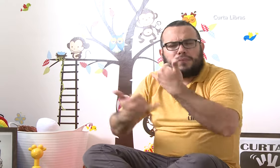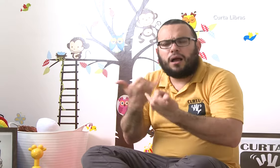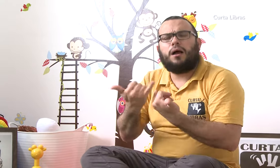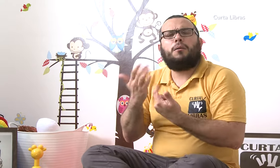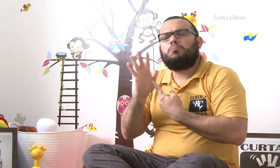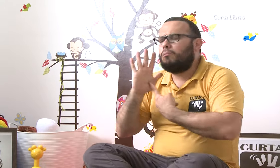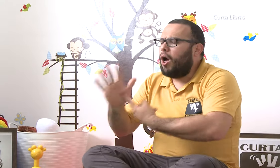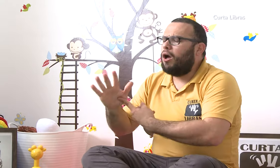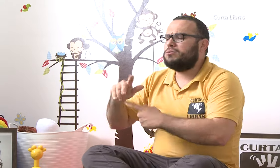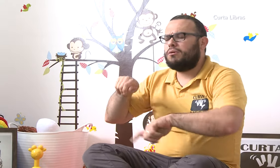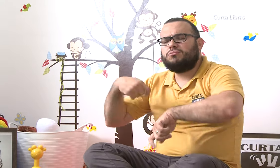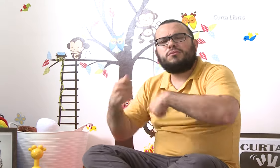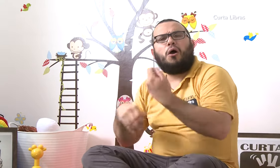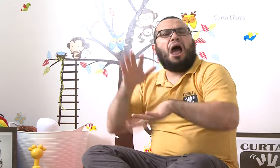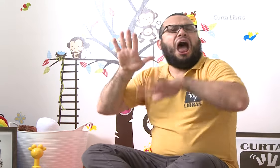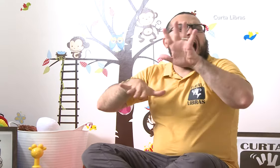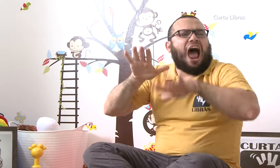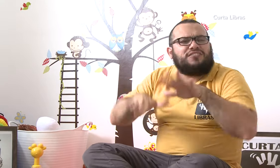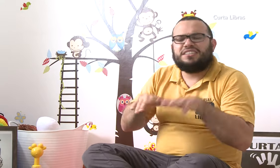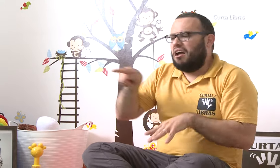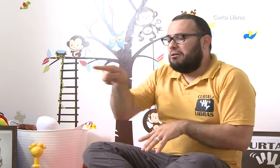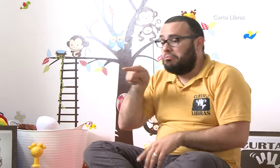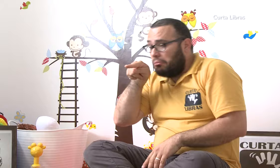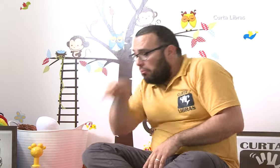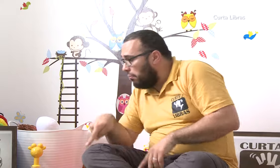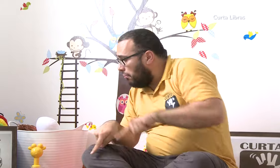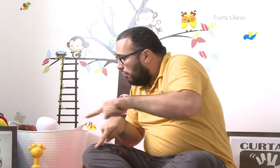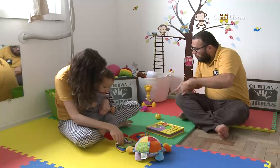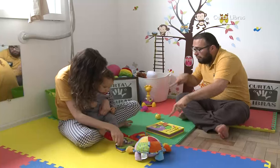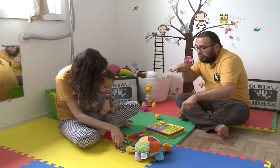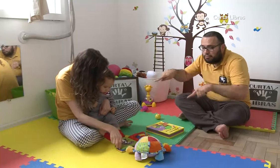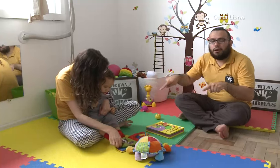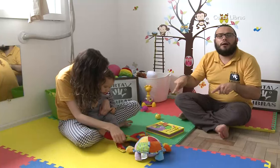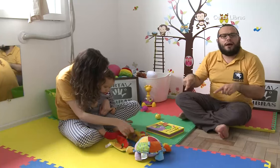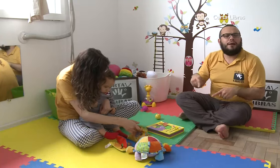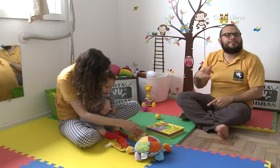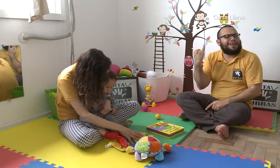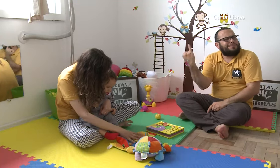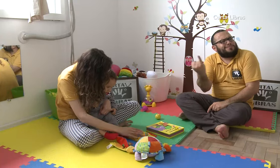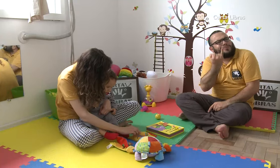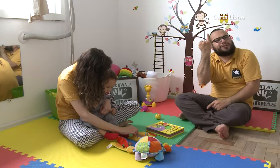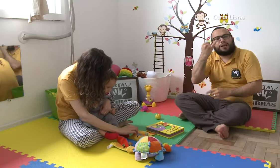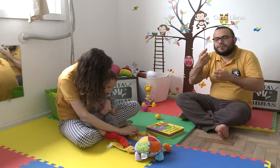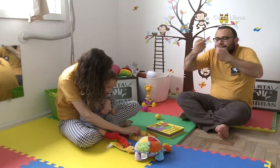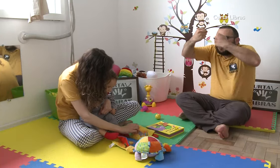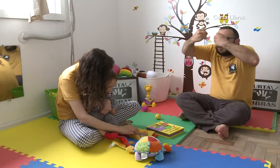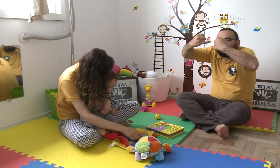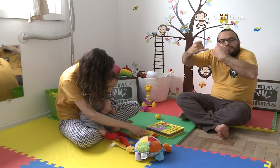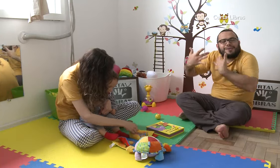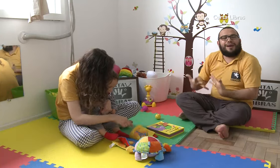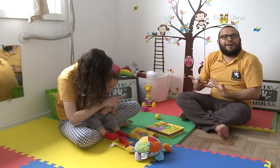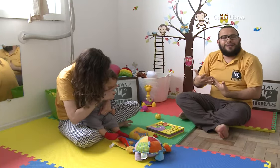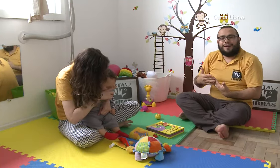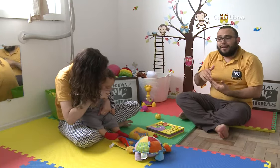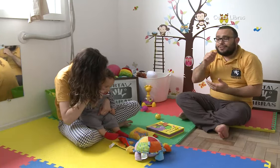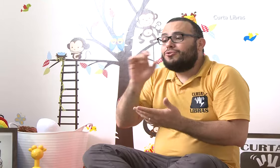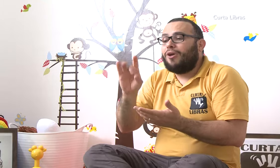conforme o interesse dela. Porque se a gente não explica para ela o que está acontecendo, não desenvolve essa